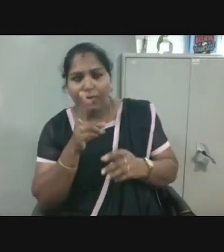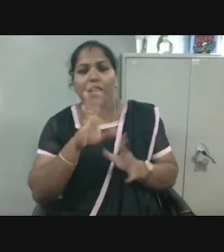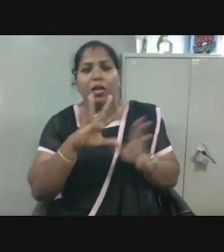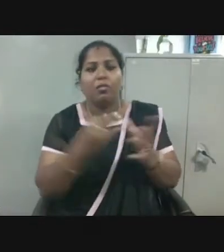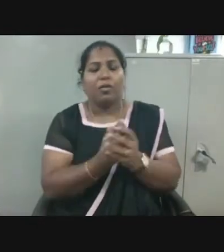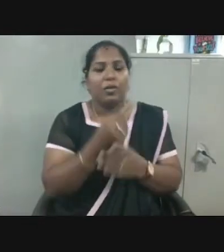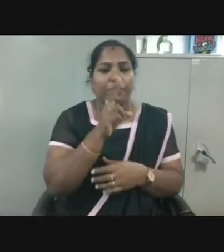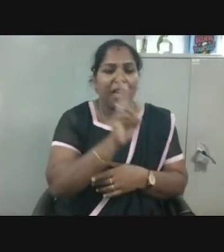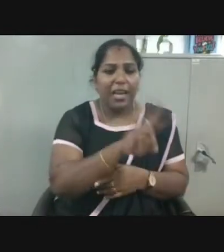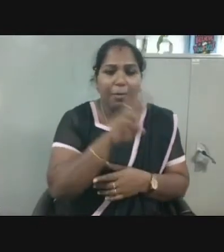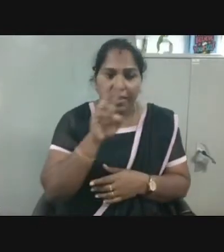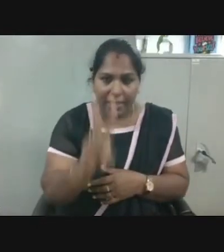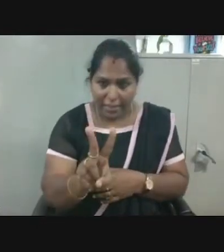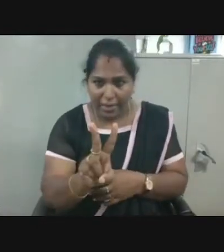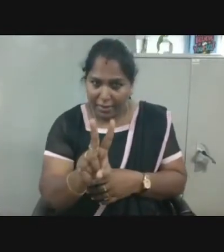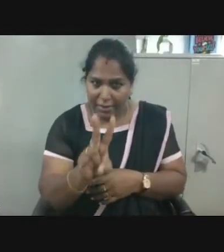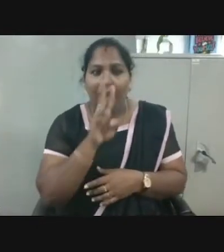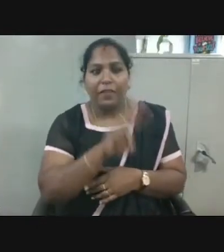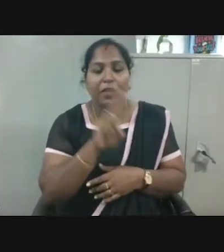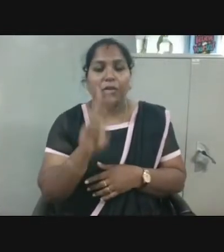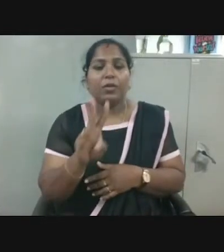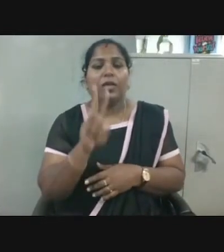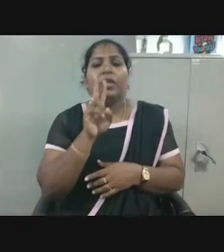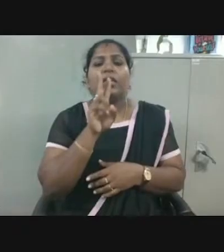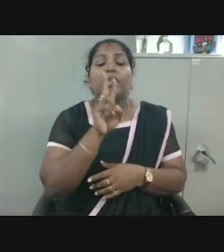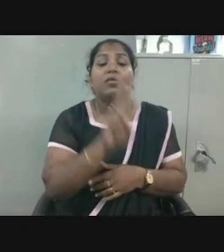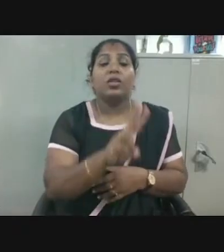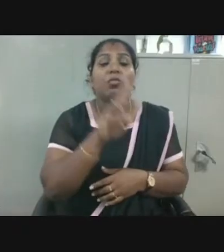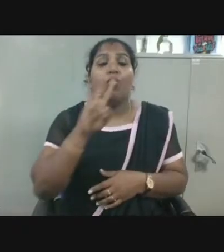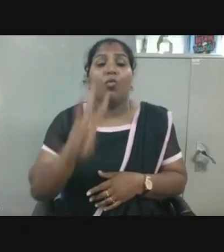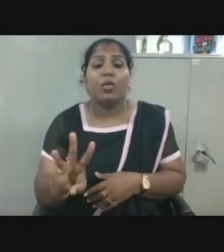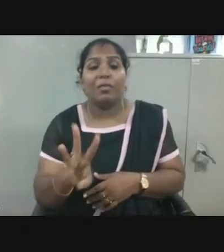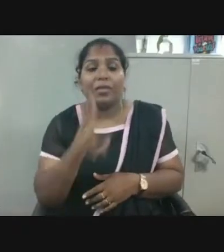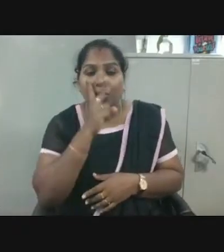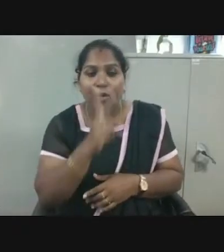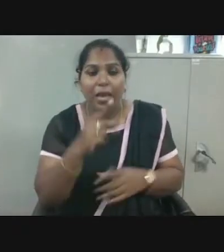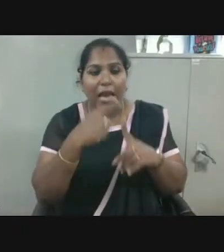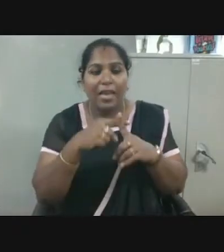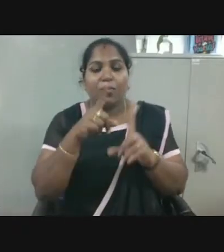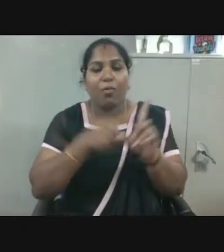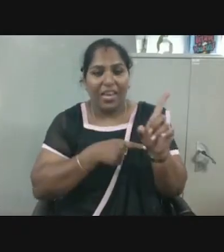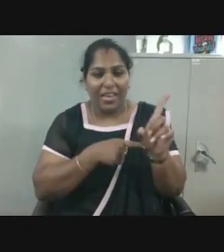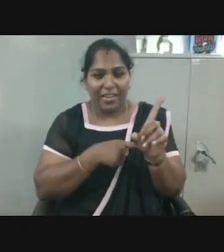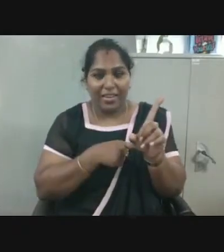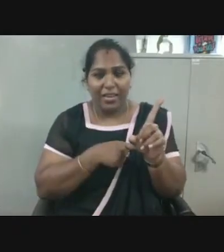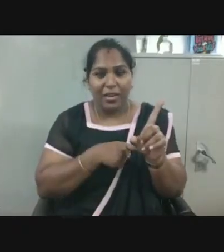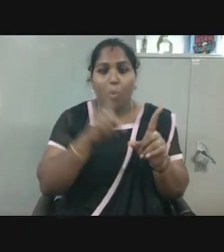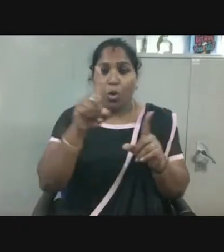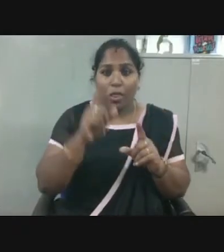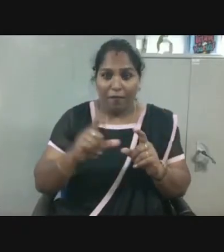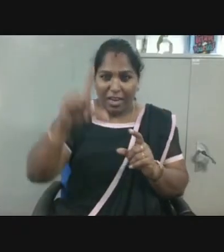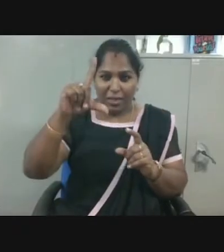22 ജോഡി എല്ലാം ഒരേപോലെ ഇരിക്കുന്നു. 23ാമത്തെ അവസാനത്തെ ജോഡി മാത്രം XY എന്ന് എഴുതിയേക്കുന്നത് ഒരെണ്ണം വലുതും ഒരെണ്ണം